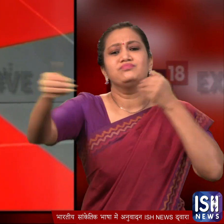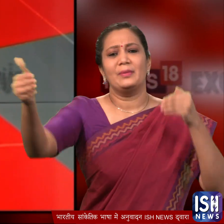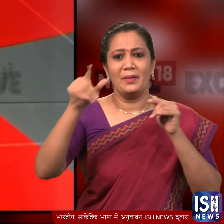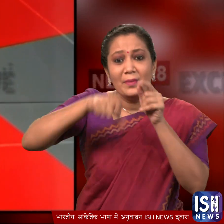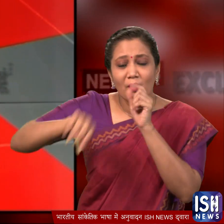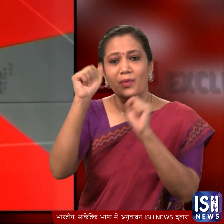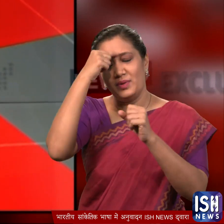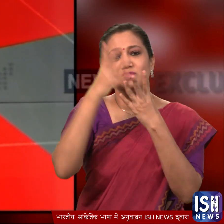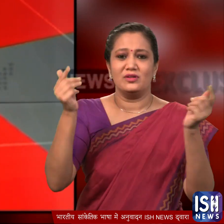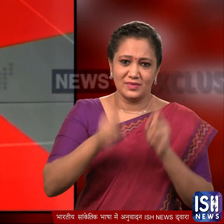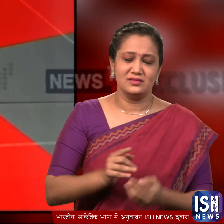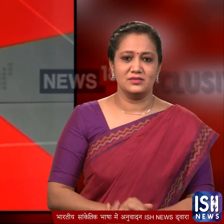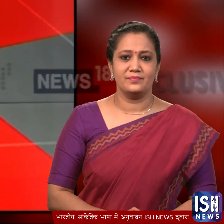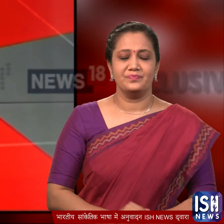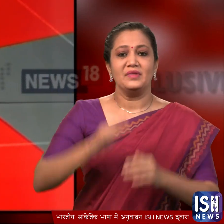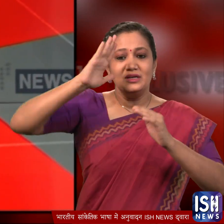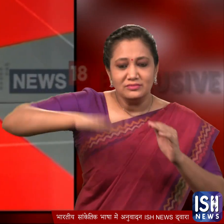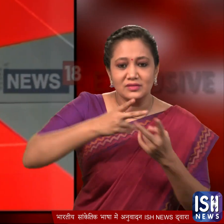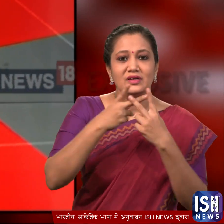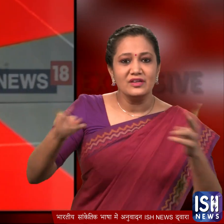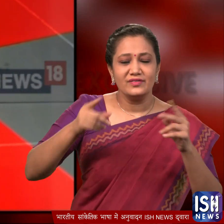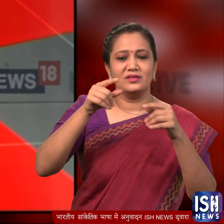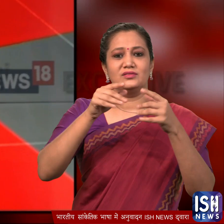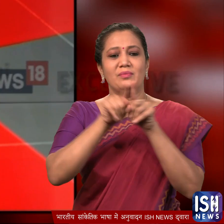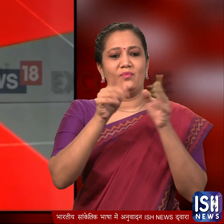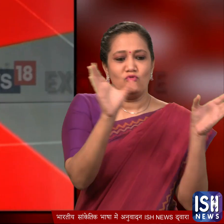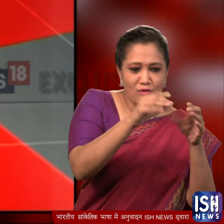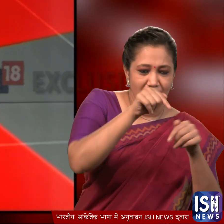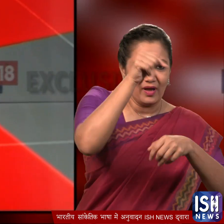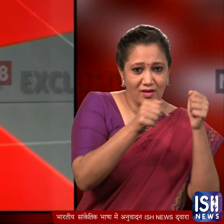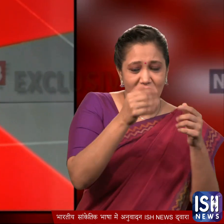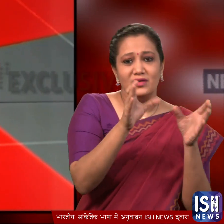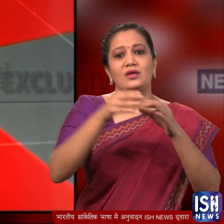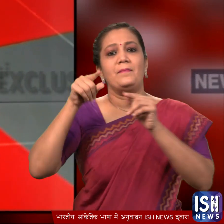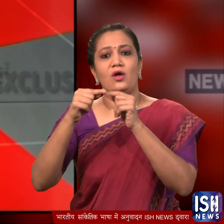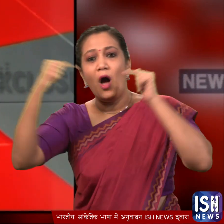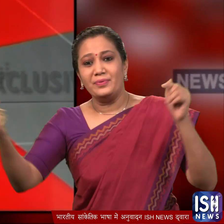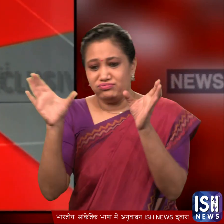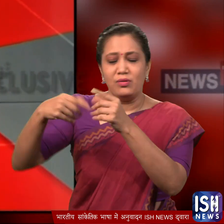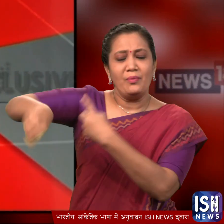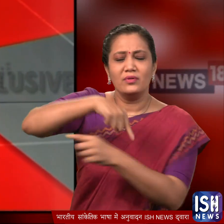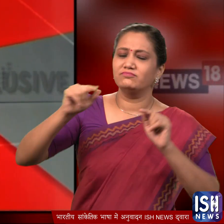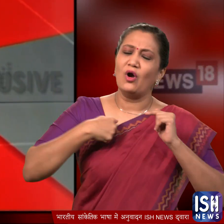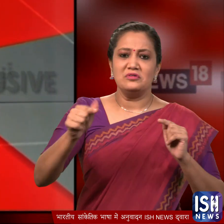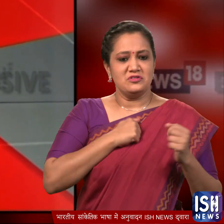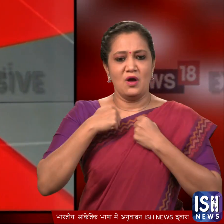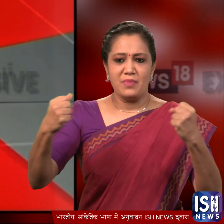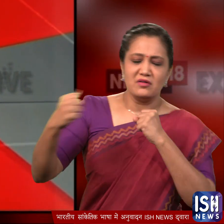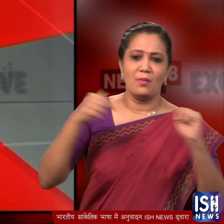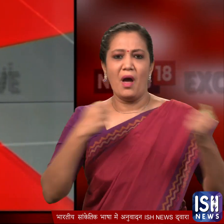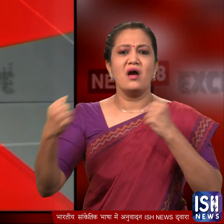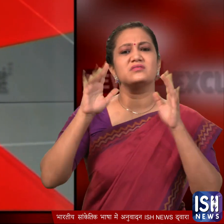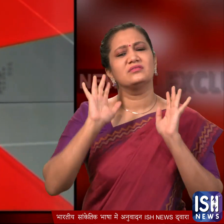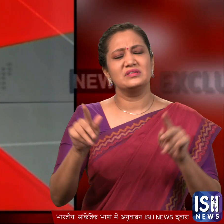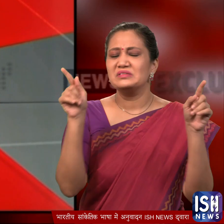होता नहीं है, क्योंकि सदन में सत्ता और विपक्ष में बटे नेताओं में अपना पलड़ा भारी रखने की जिद हावी हो जाती है। मेरठ नगर निगम में